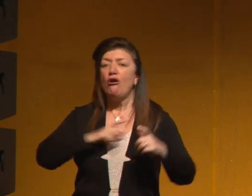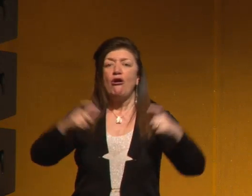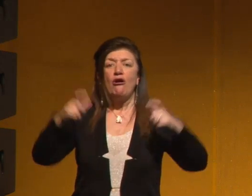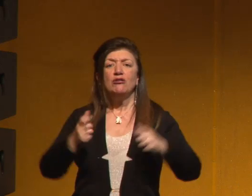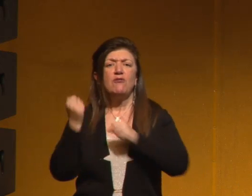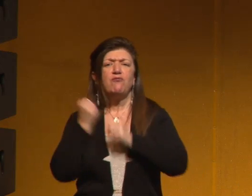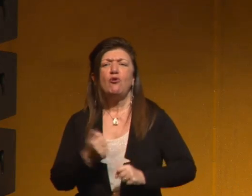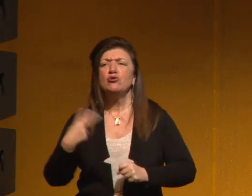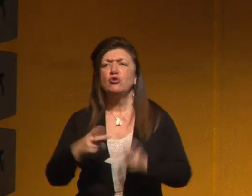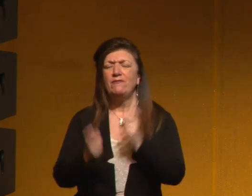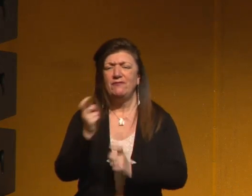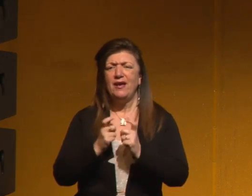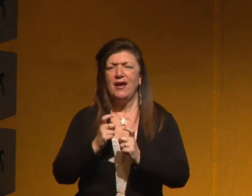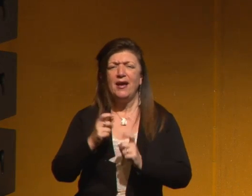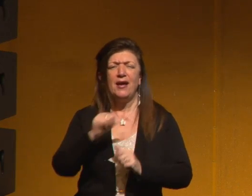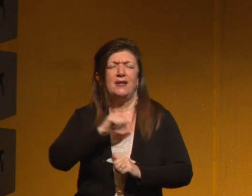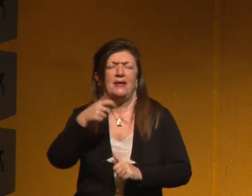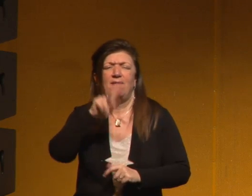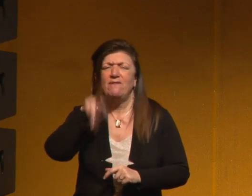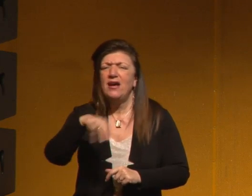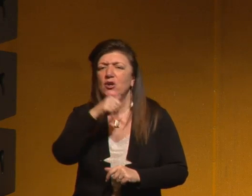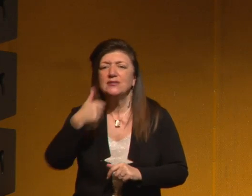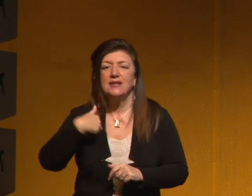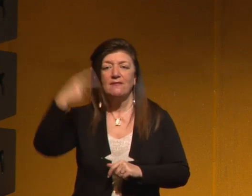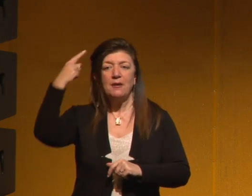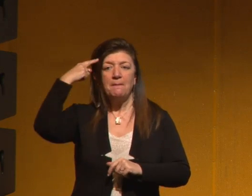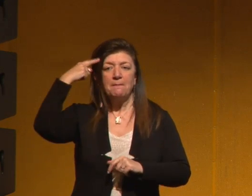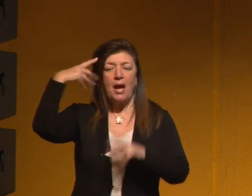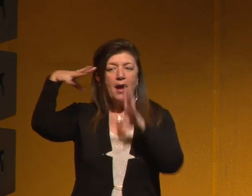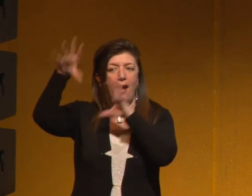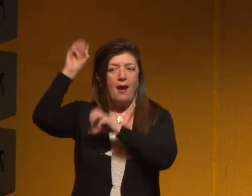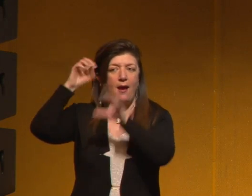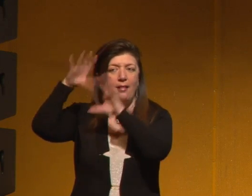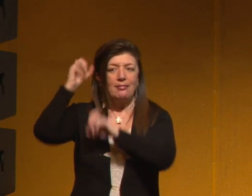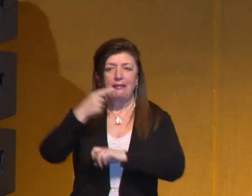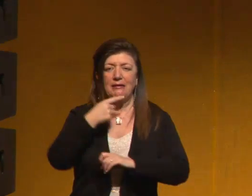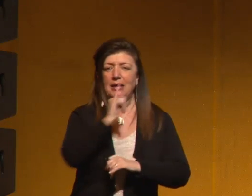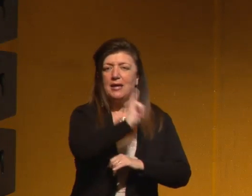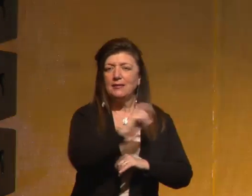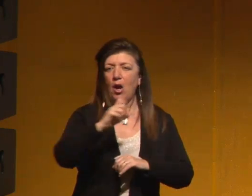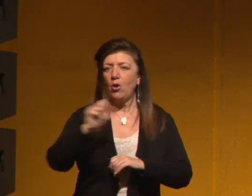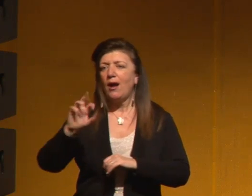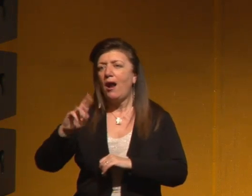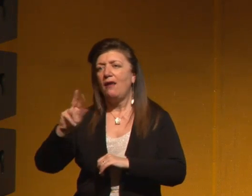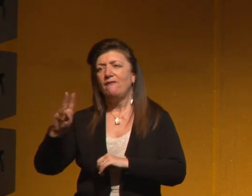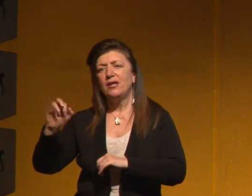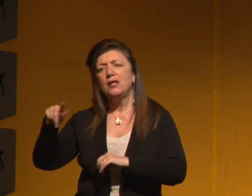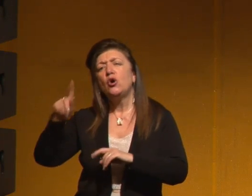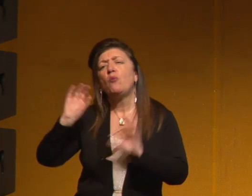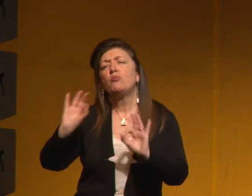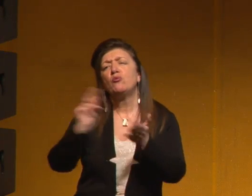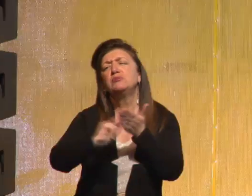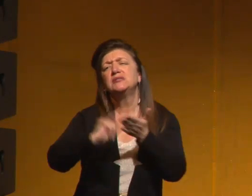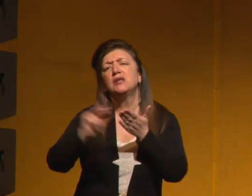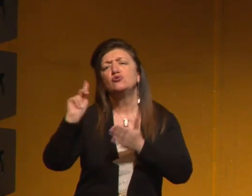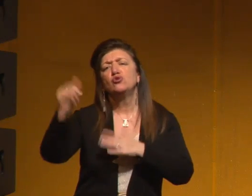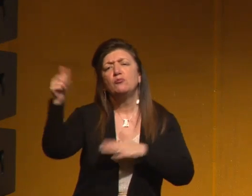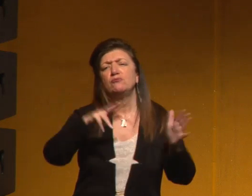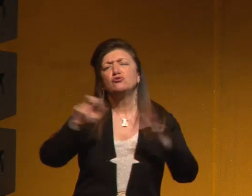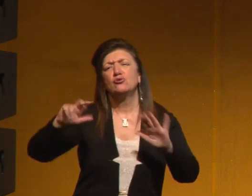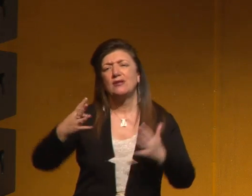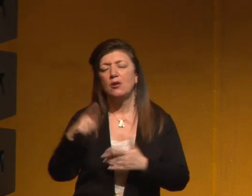essenziale per la mente riceva italo calvino in un saggio del 1984 dove definisce la